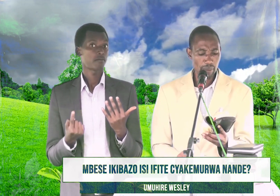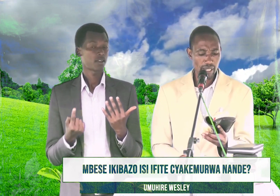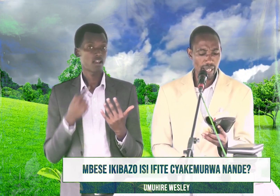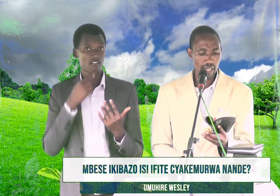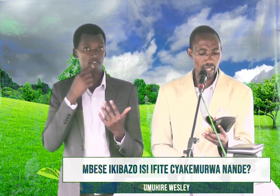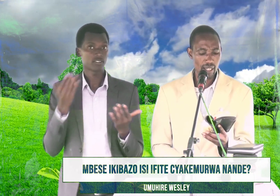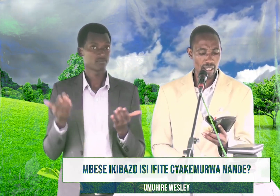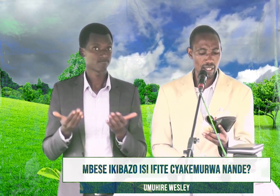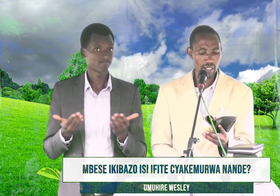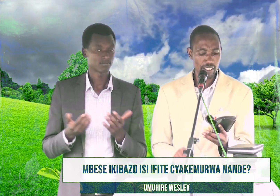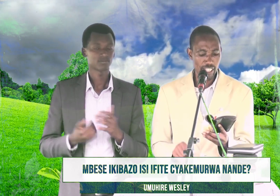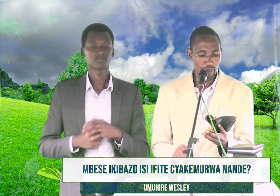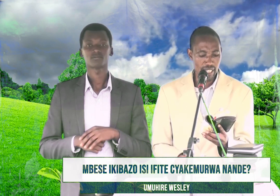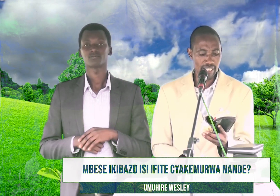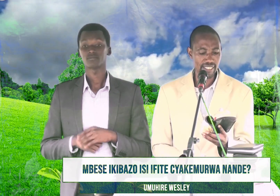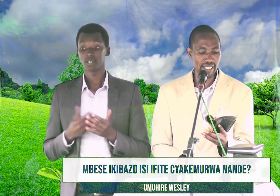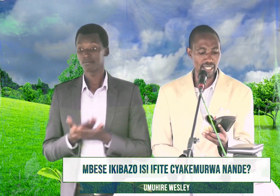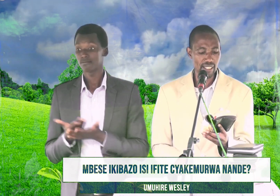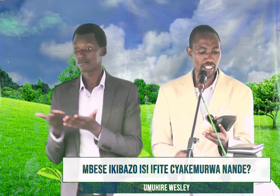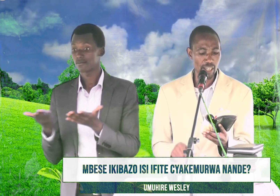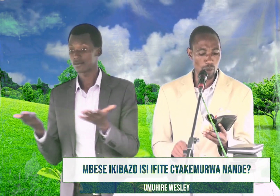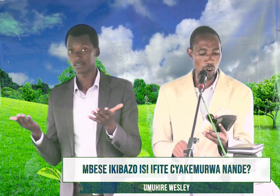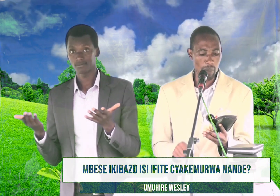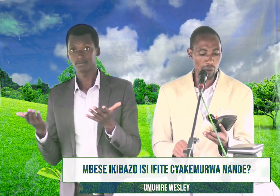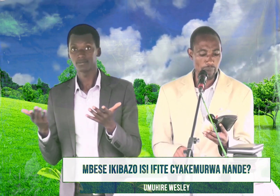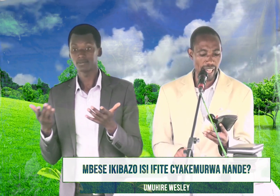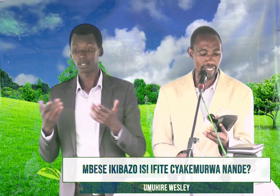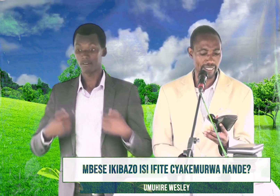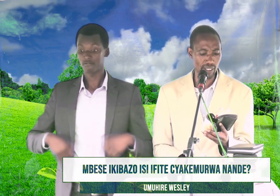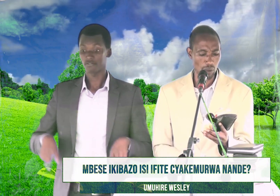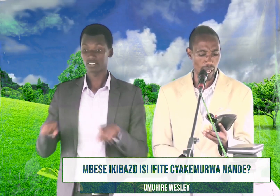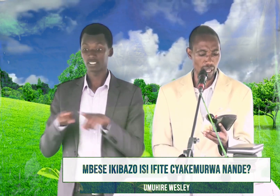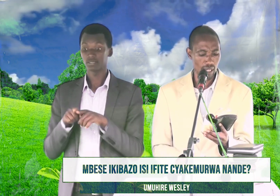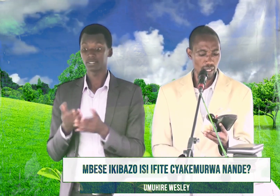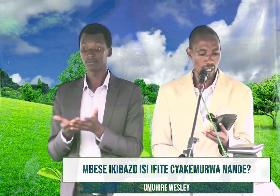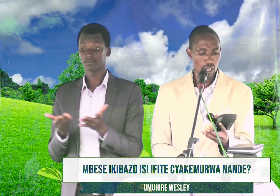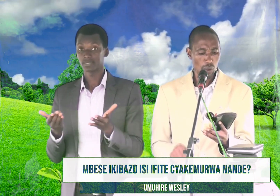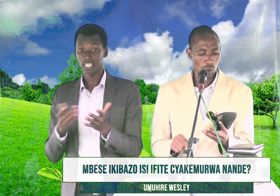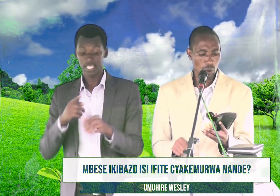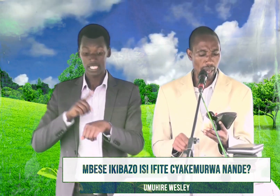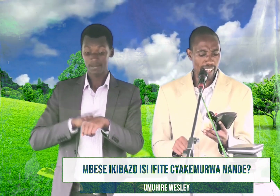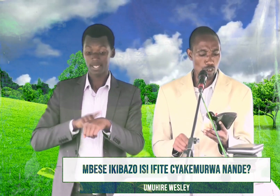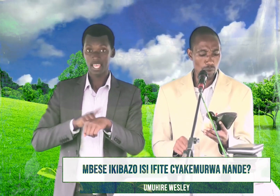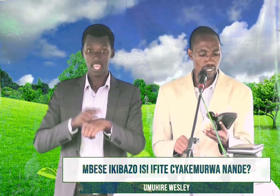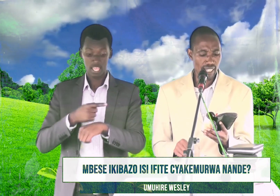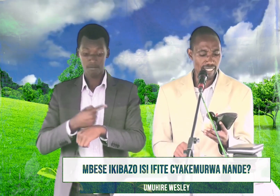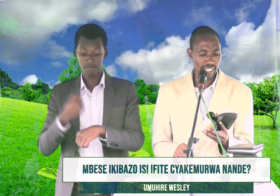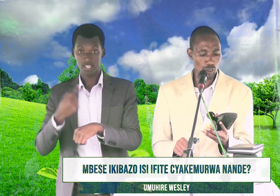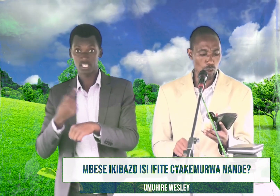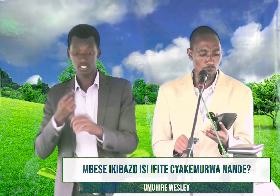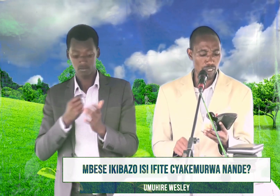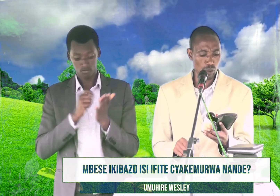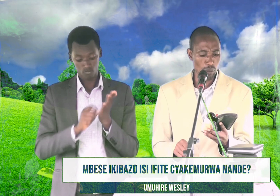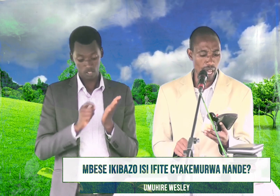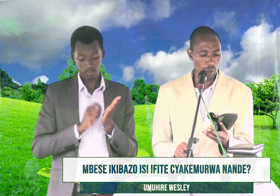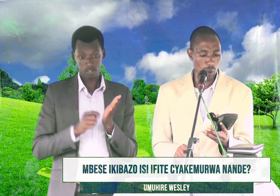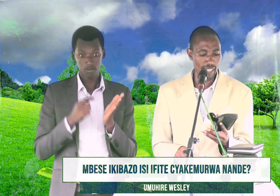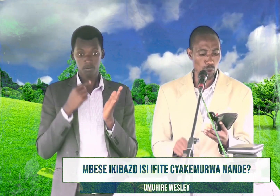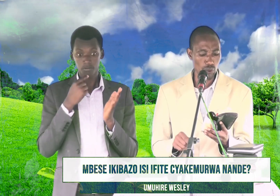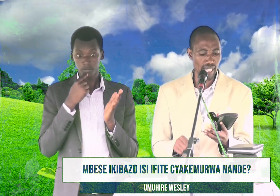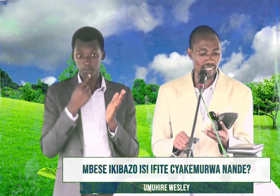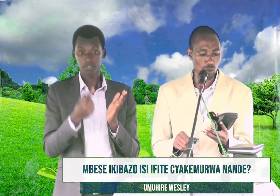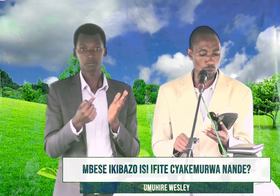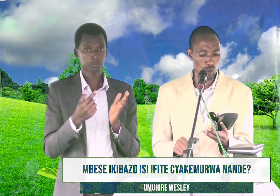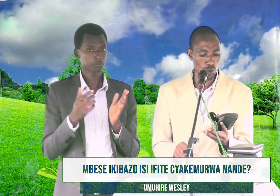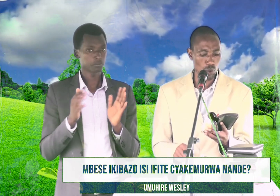iby'ibihe n'iminsi ntimugomba kubyandikirwa kuko ubwanyu muzi neza yuko umunsi w'umwami